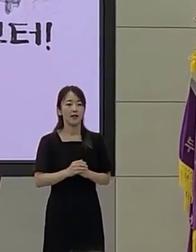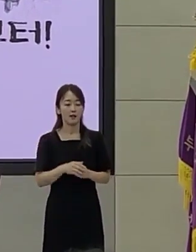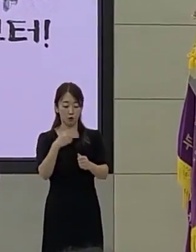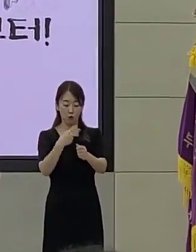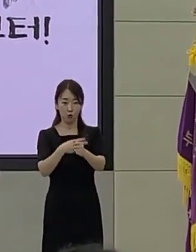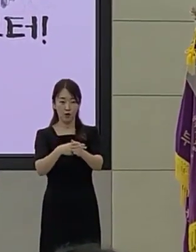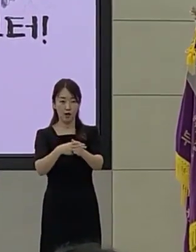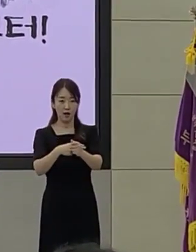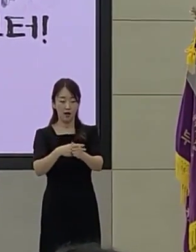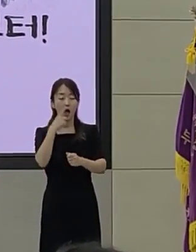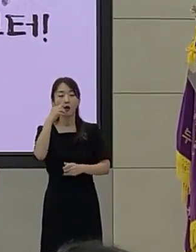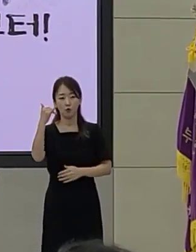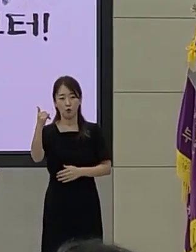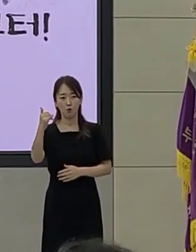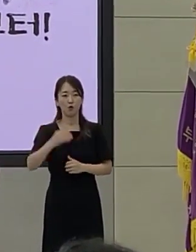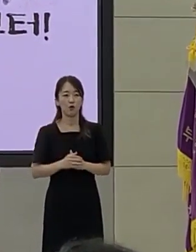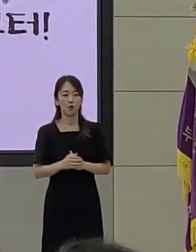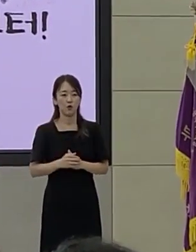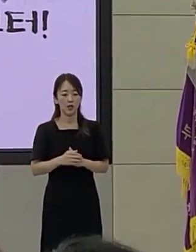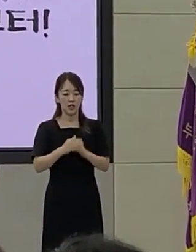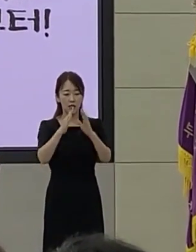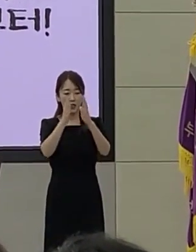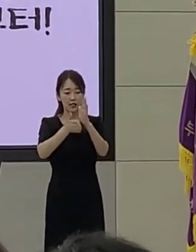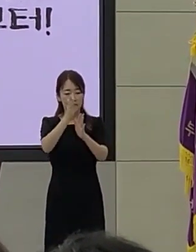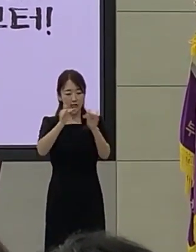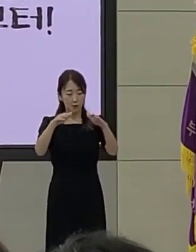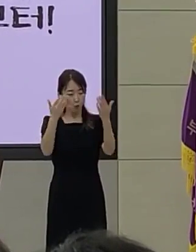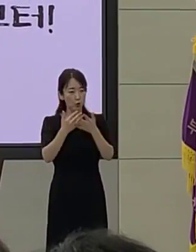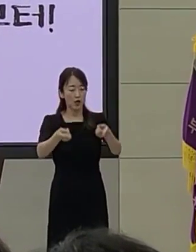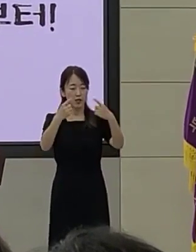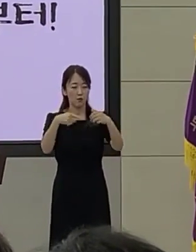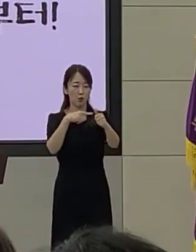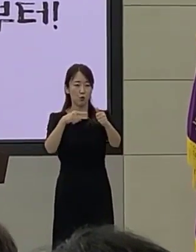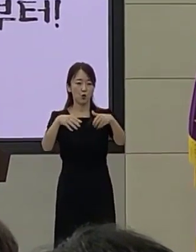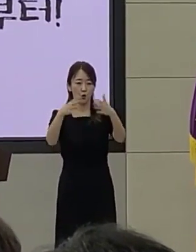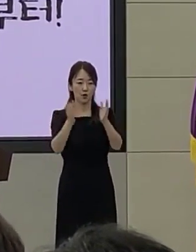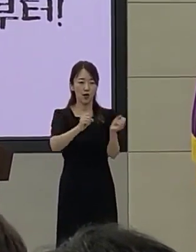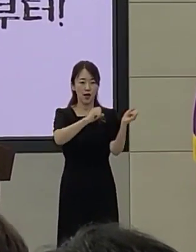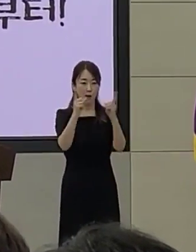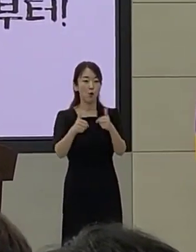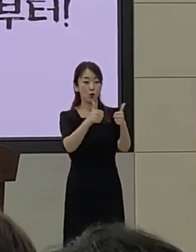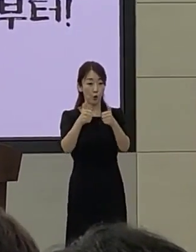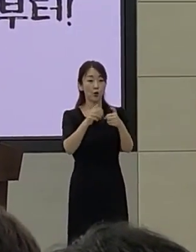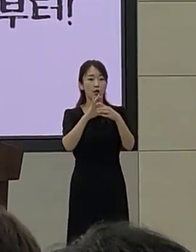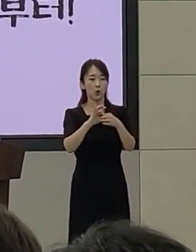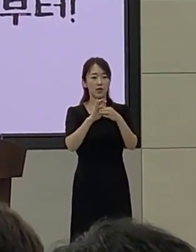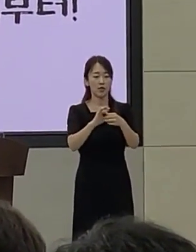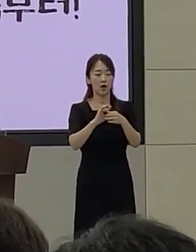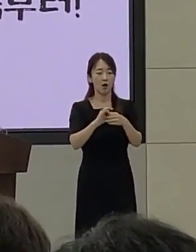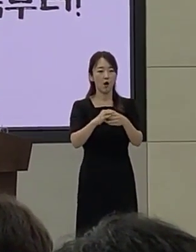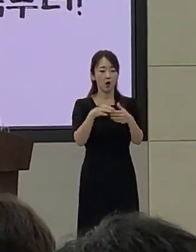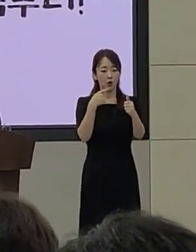학생, 교사, 학부모, 시민 모두가 참여하는 교육공동체 회복 대토론회를